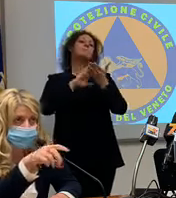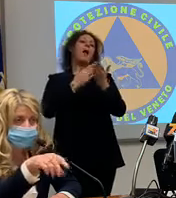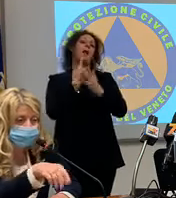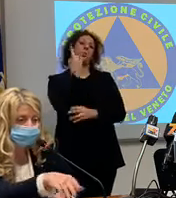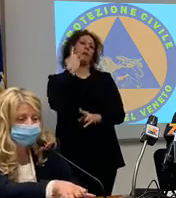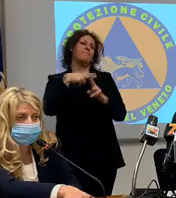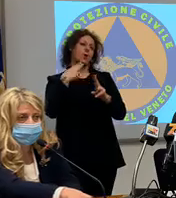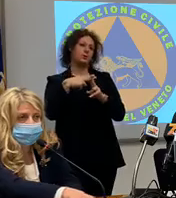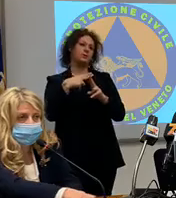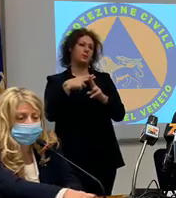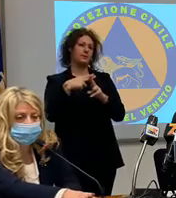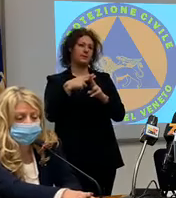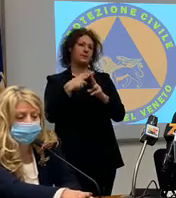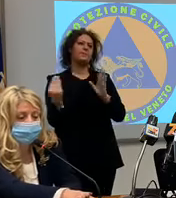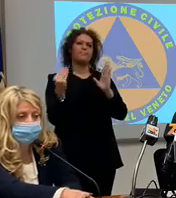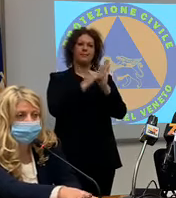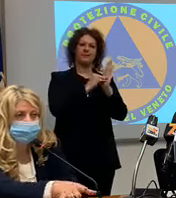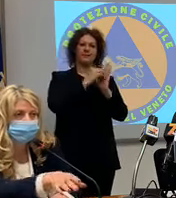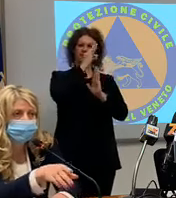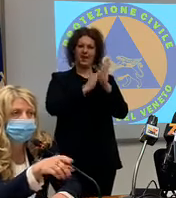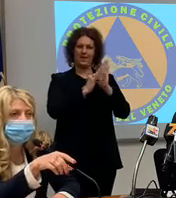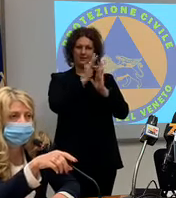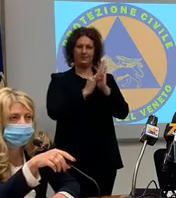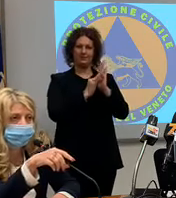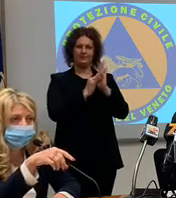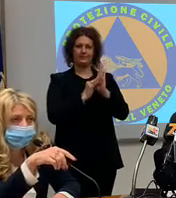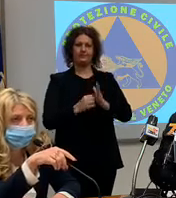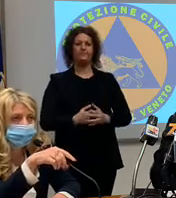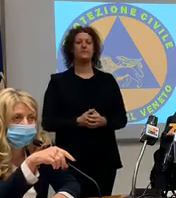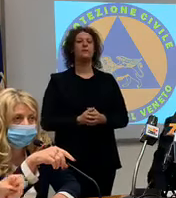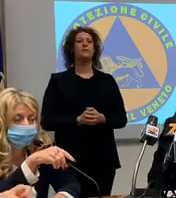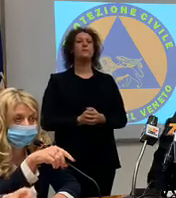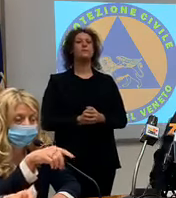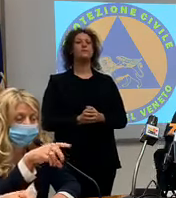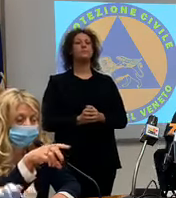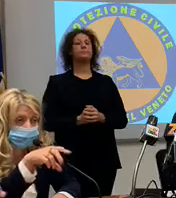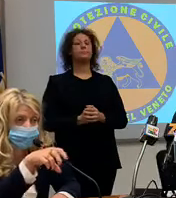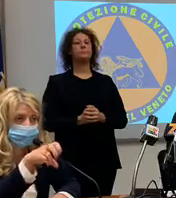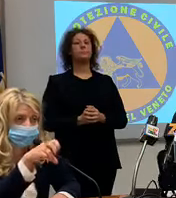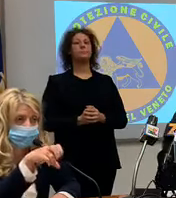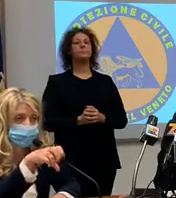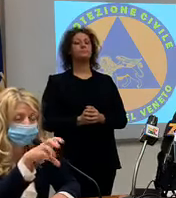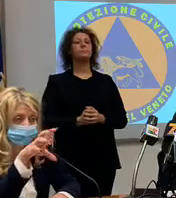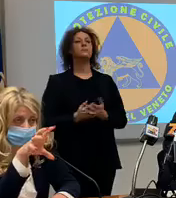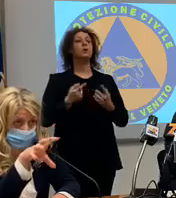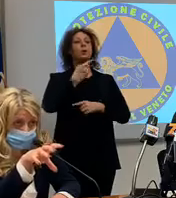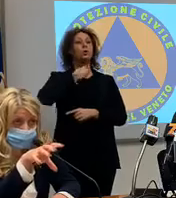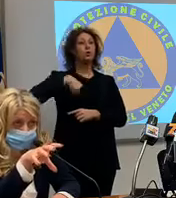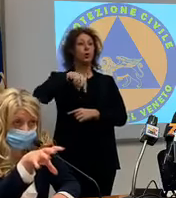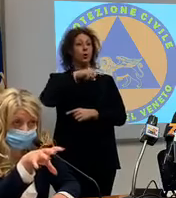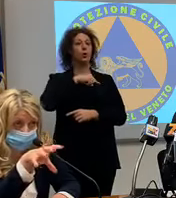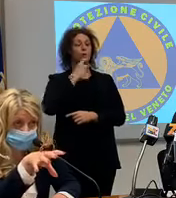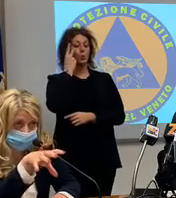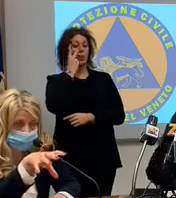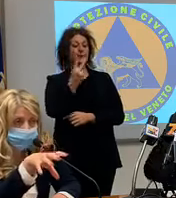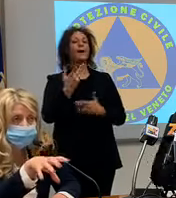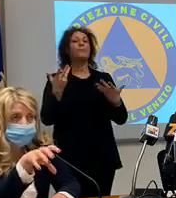viene considerata insomma in epidemiologia come il nuovo il numero di soggetti